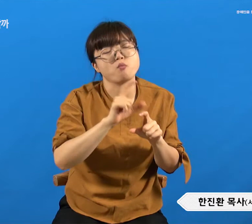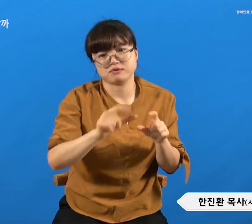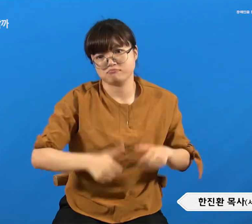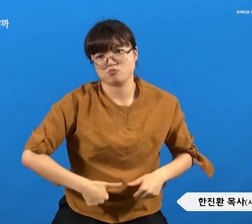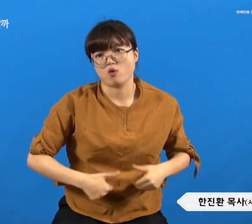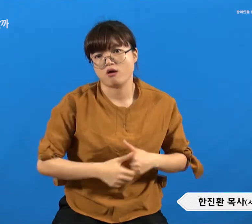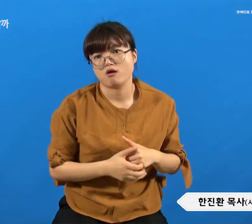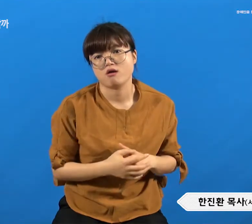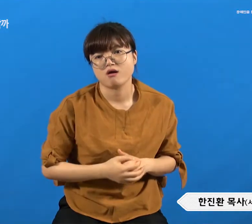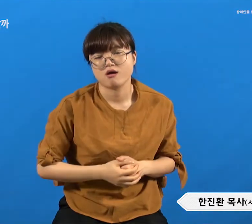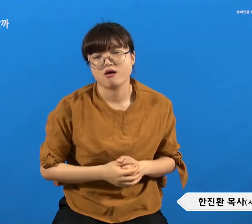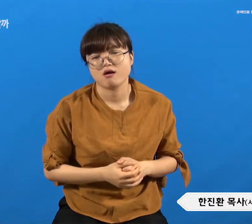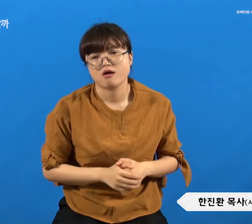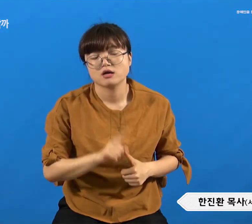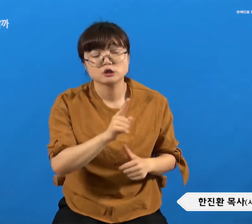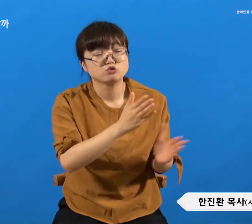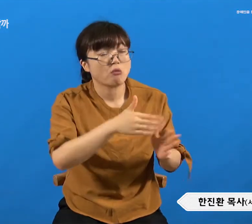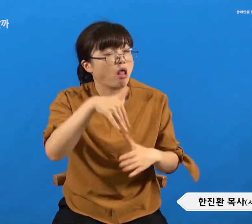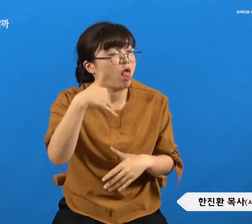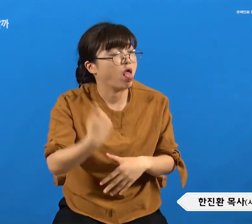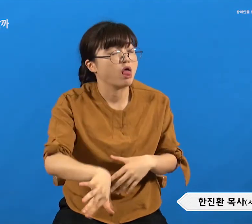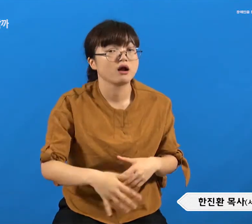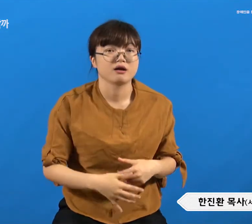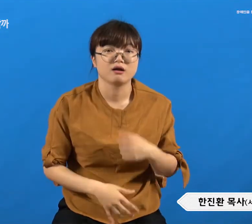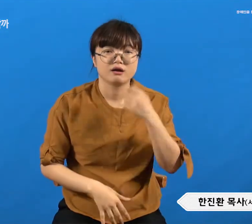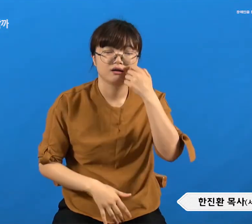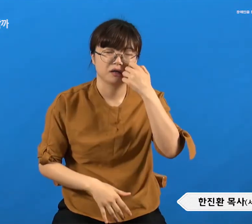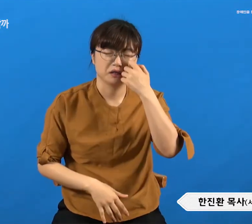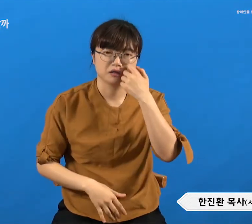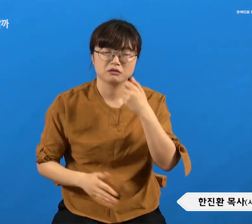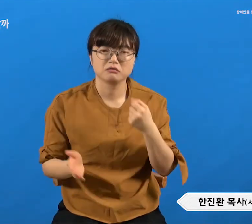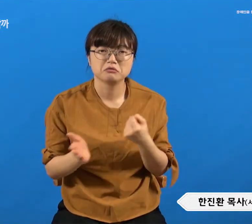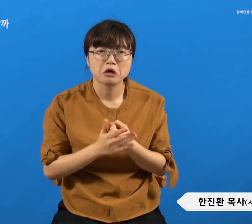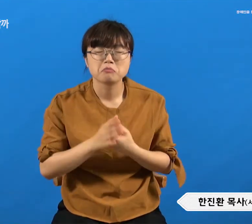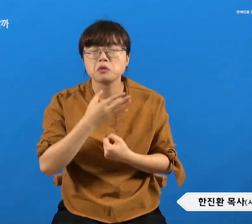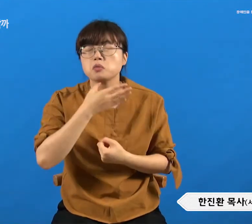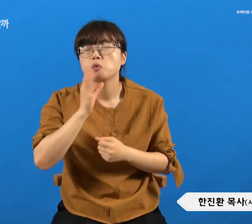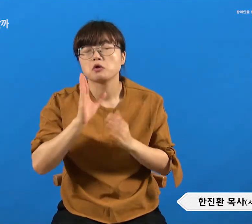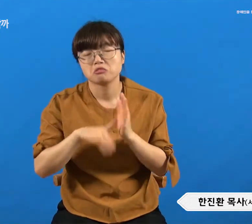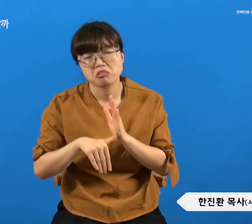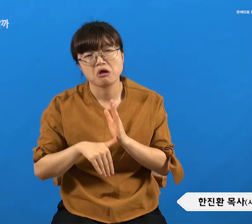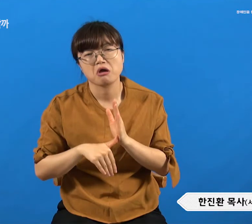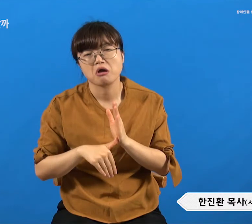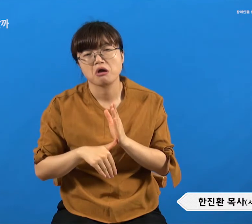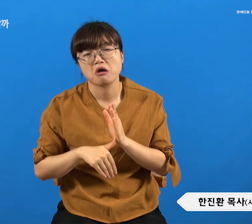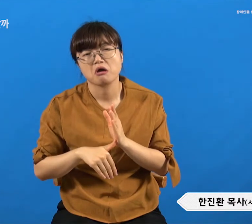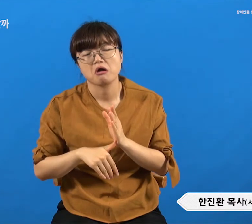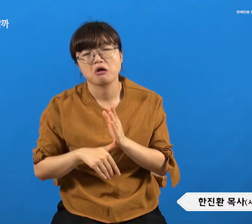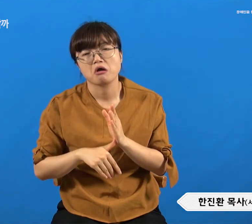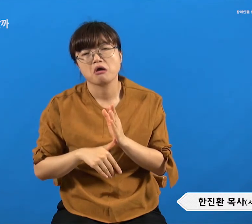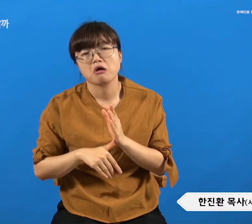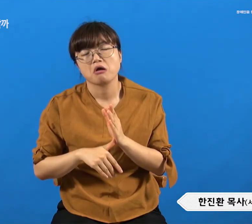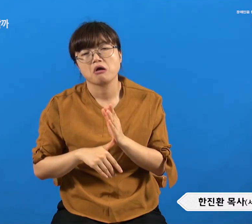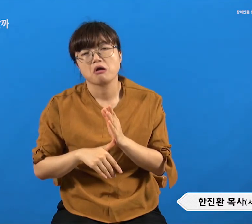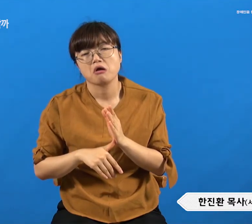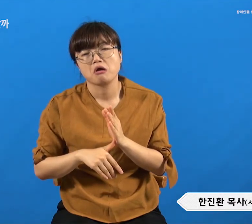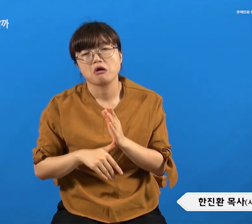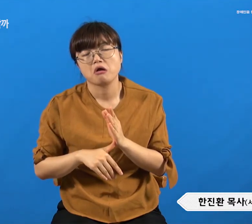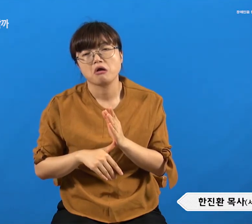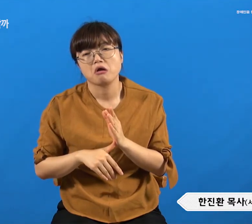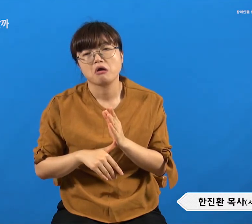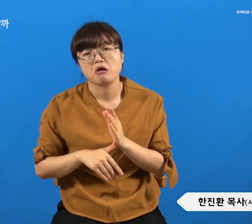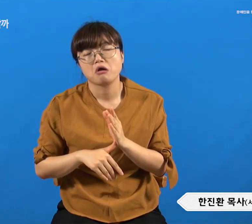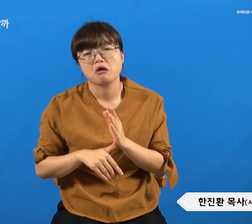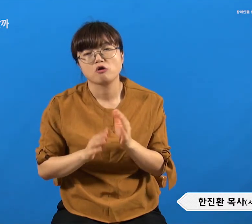중요합니다. 그 준비가 제대로 되어 있지 않기 때문에 후반전에 무슨 일을 하면서 살까, 어떻게